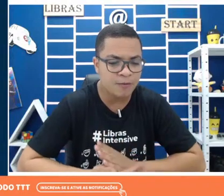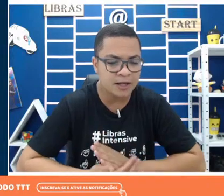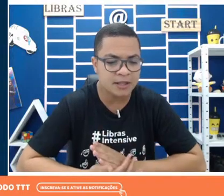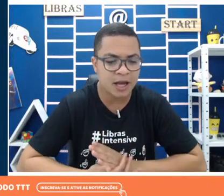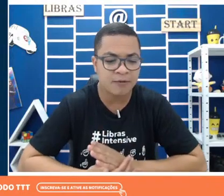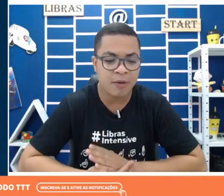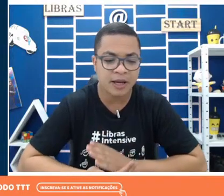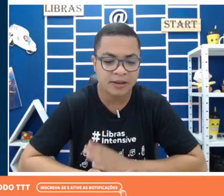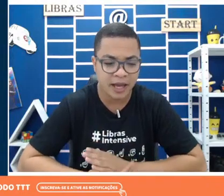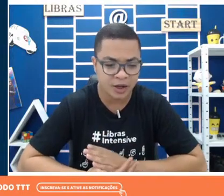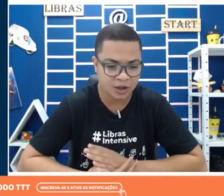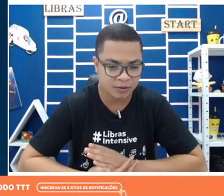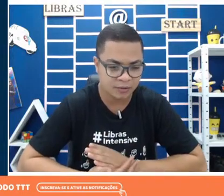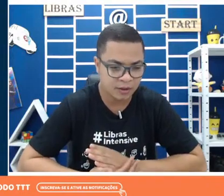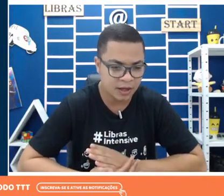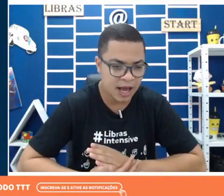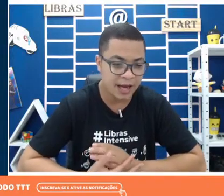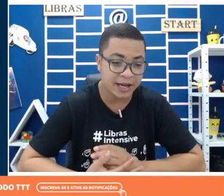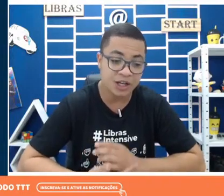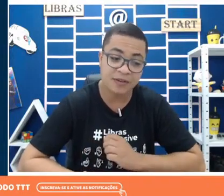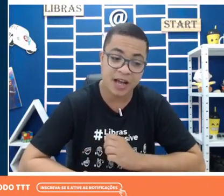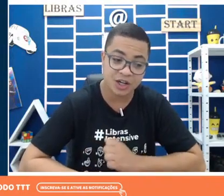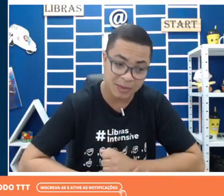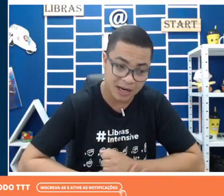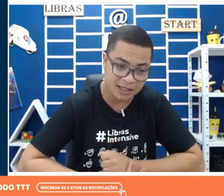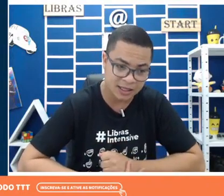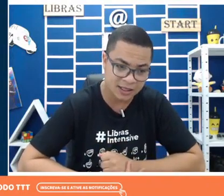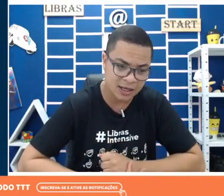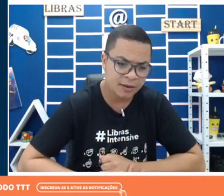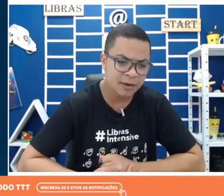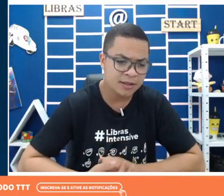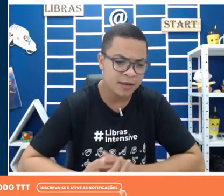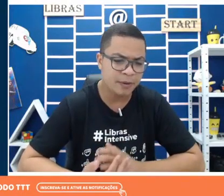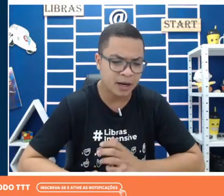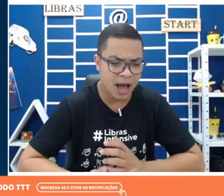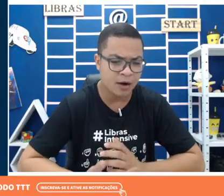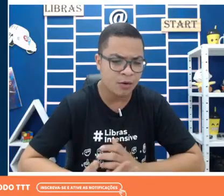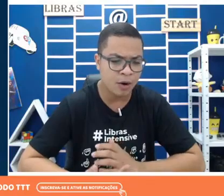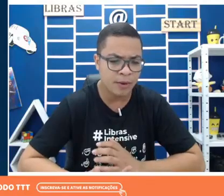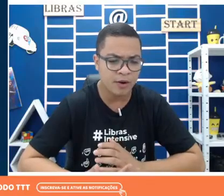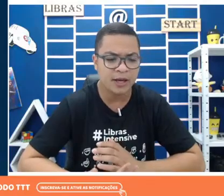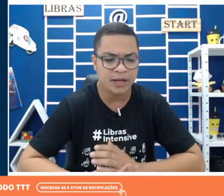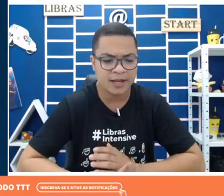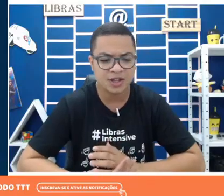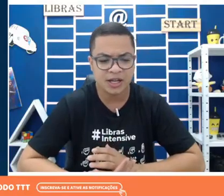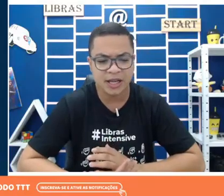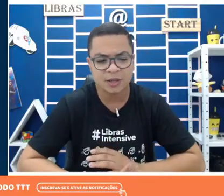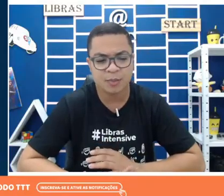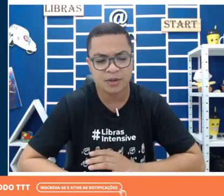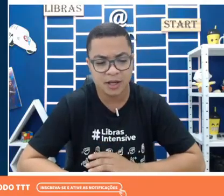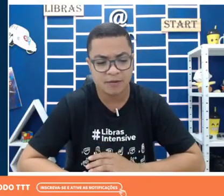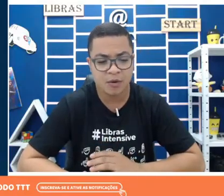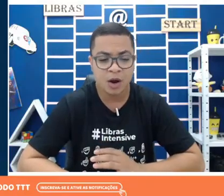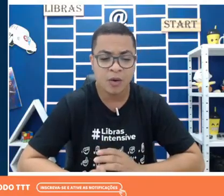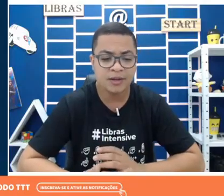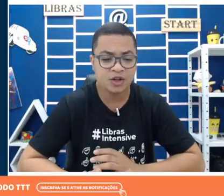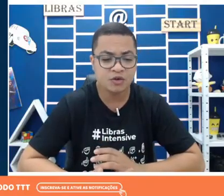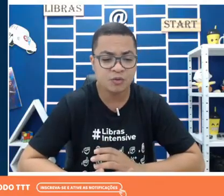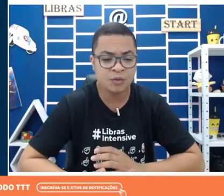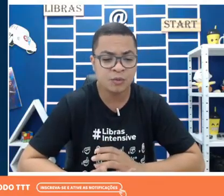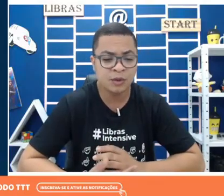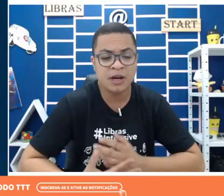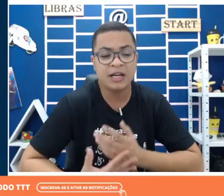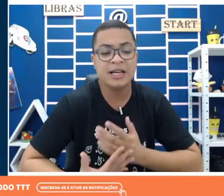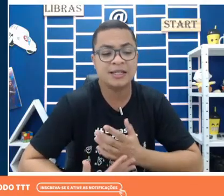Cada um faz a forma que entende. A criatividade manda? Sempre, claro, com a maior riqueza de detalhes possível. Ou